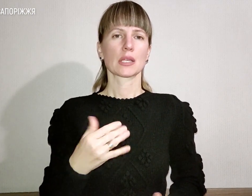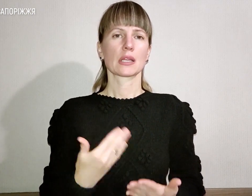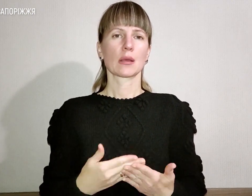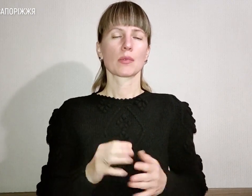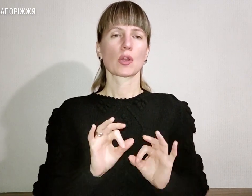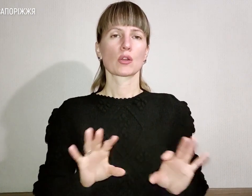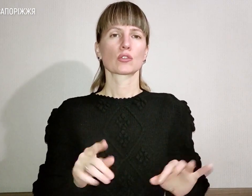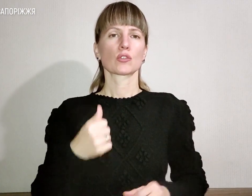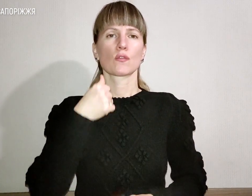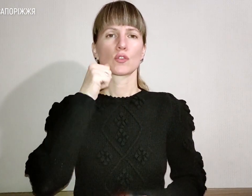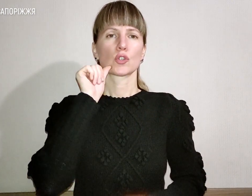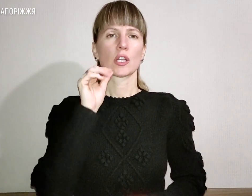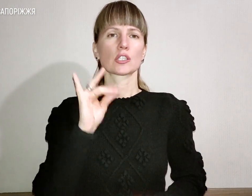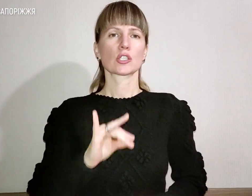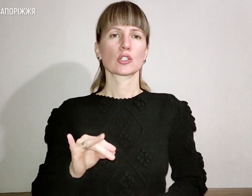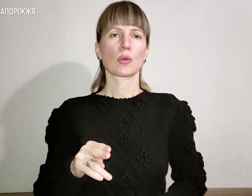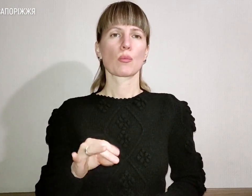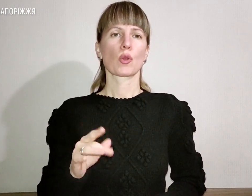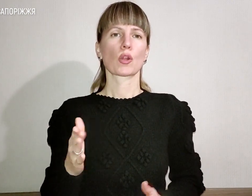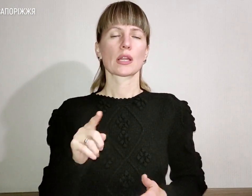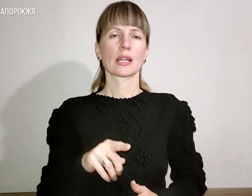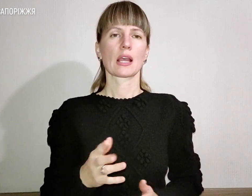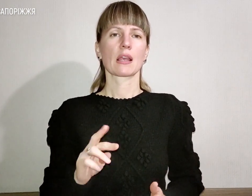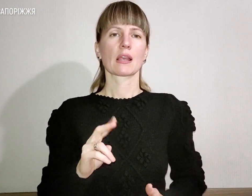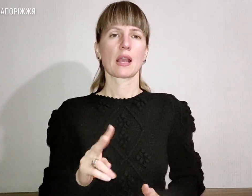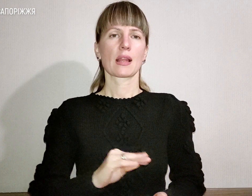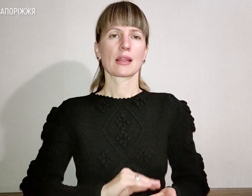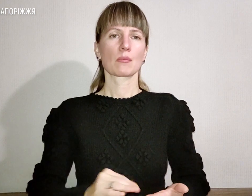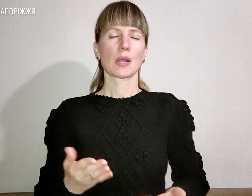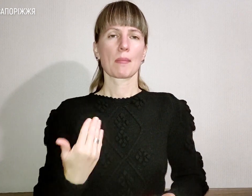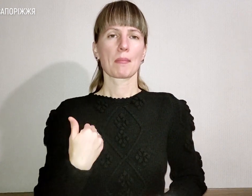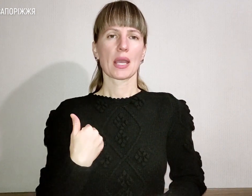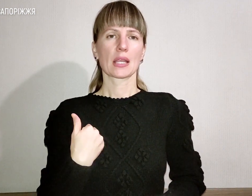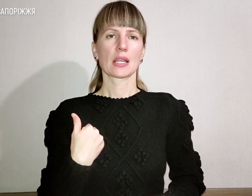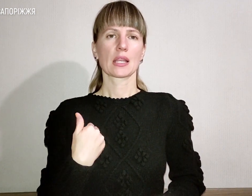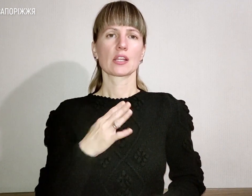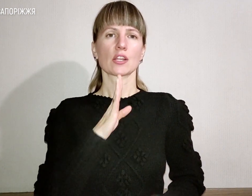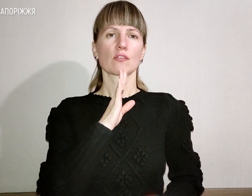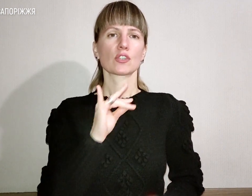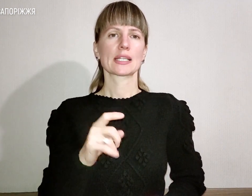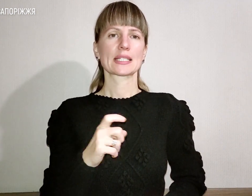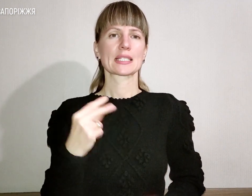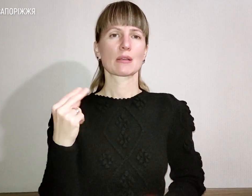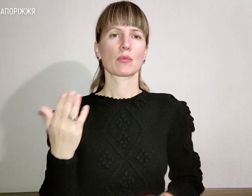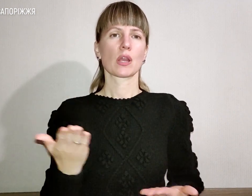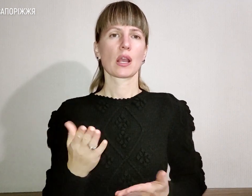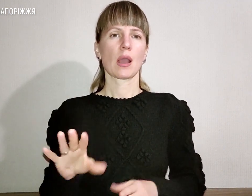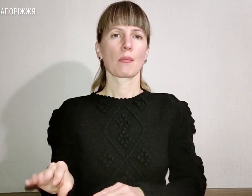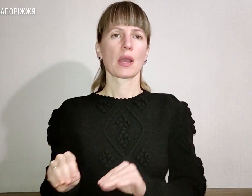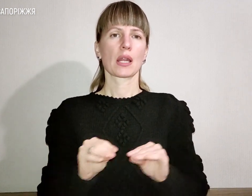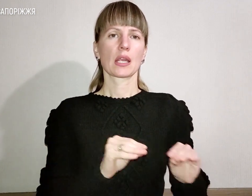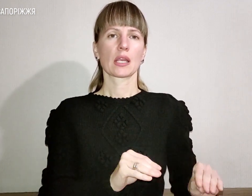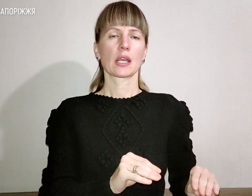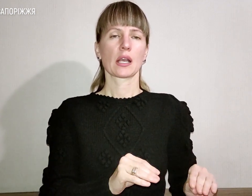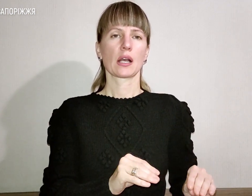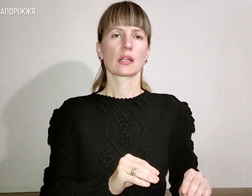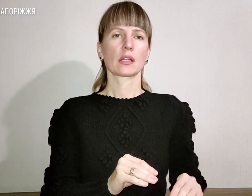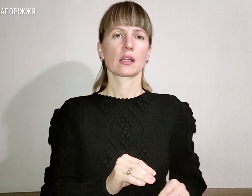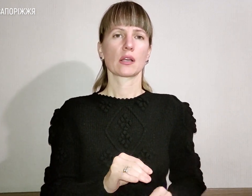вам вчорашню історію про те, як написала мені дівчина із Запоріжжя, яка переїхала у